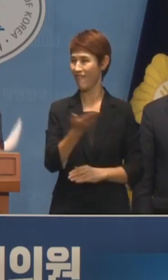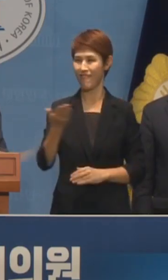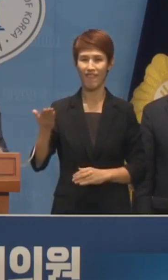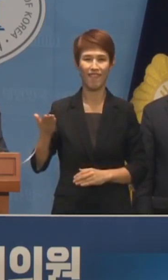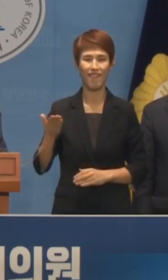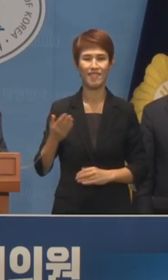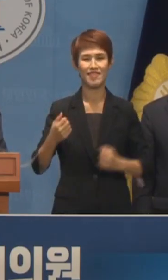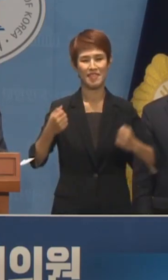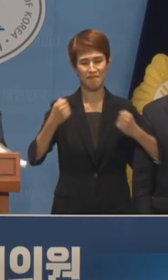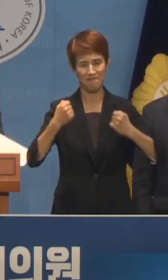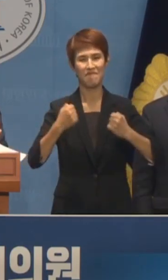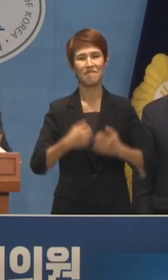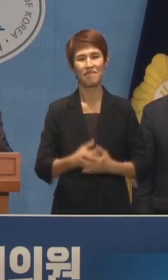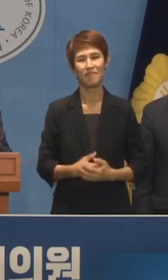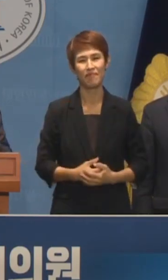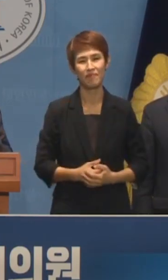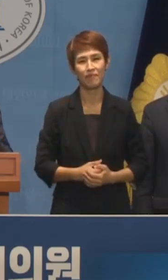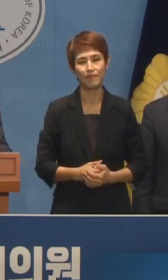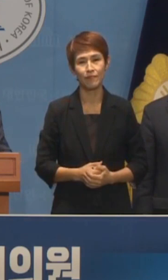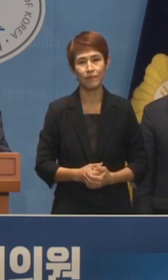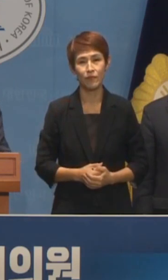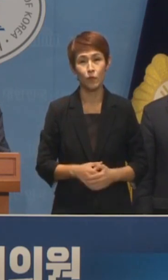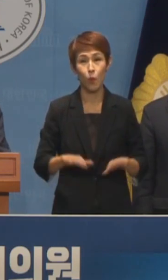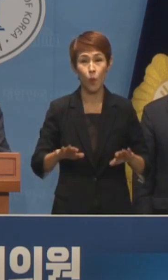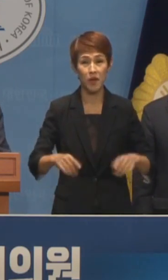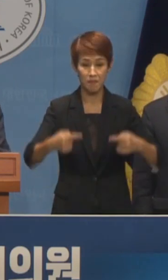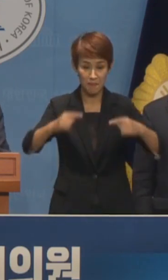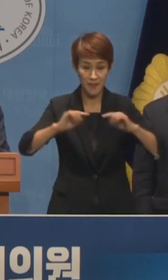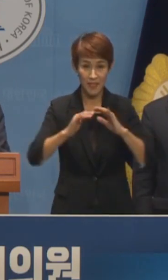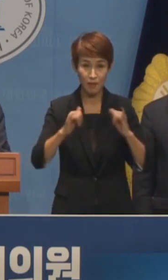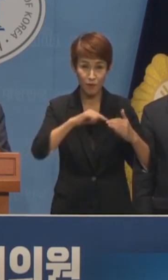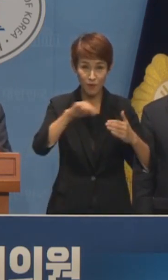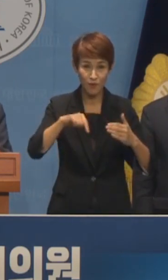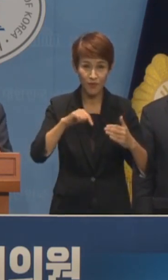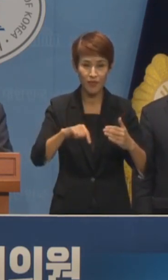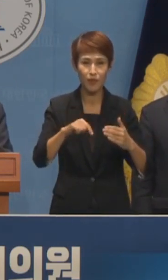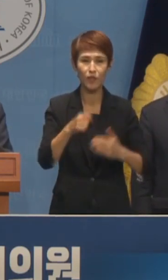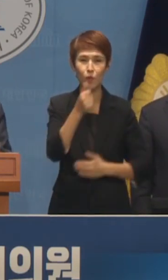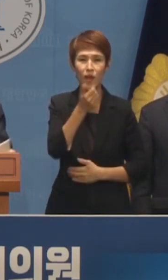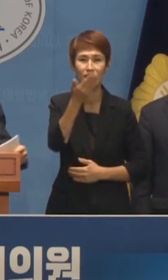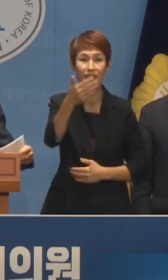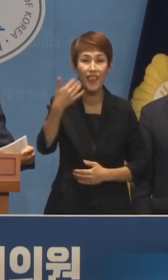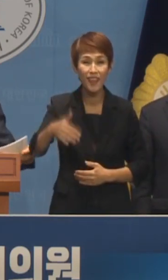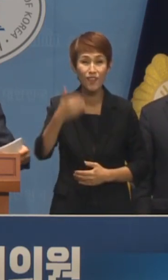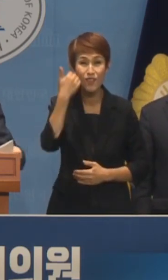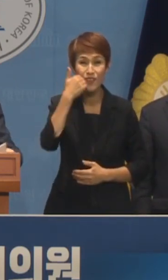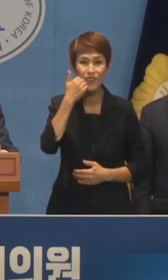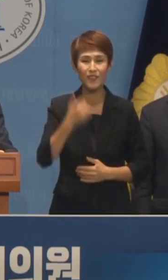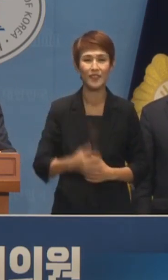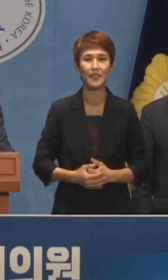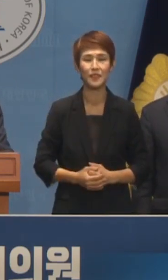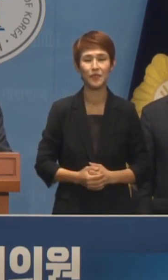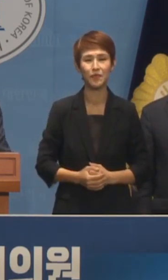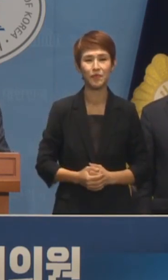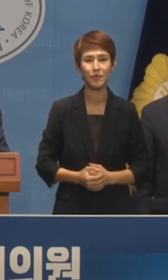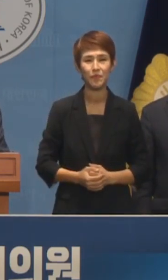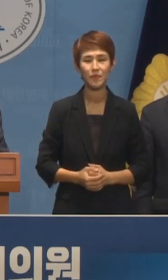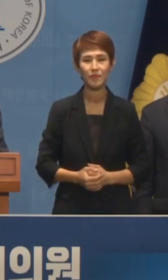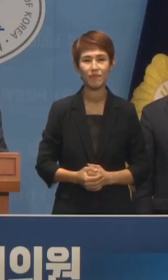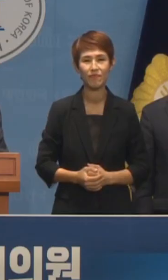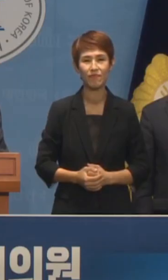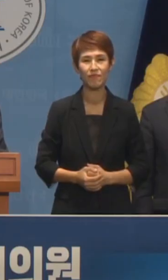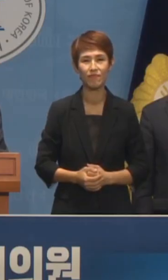정말 듬직합니다. 특별히 오늘 함께 오신 분들 중에 소개를 아직 못 해드린 분들이 계신데요. 먼저